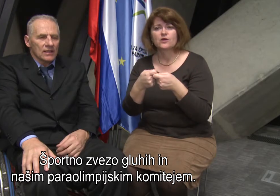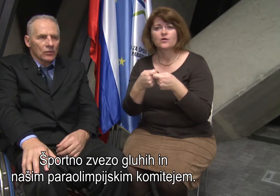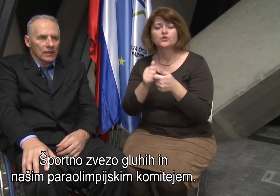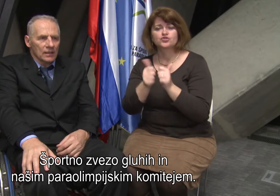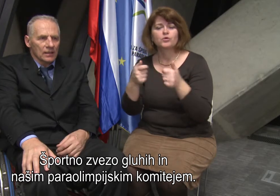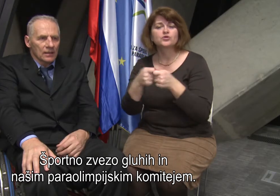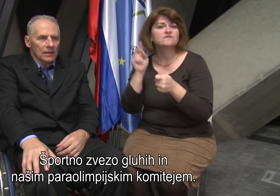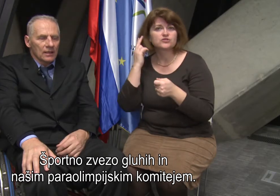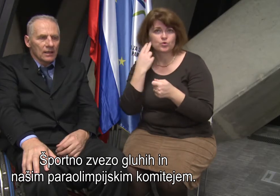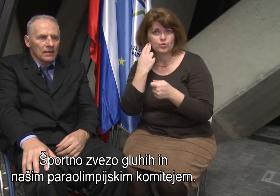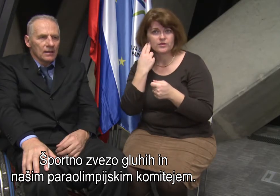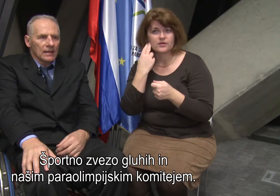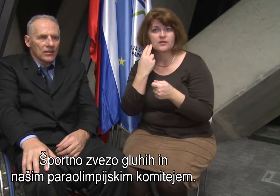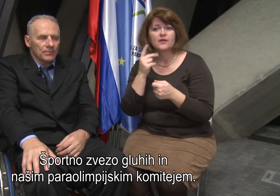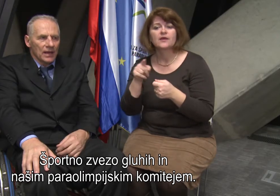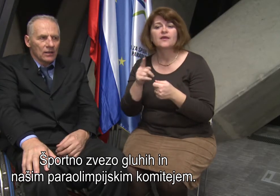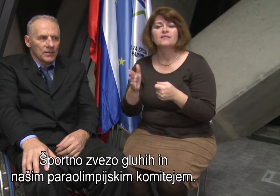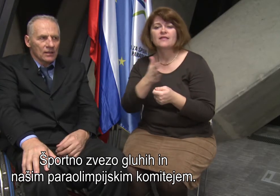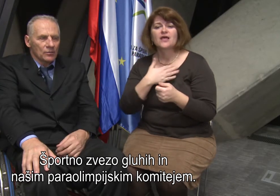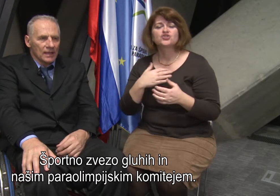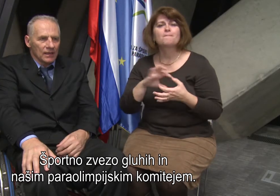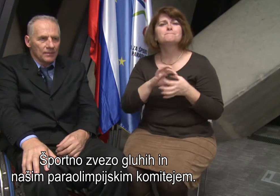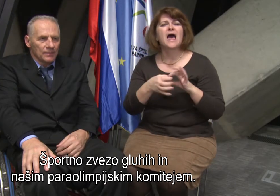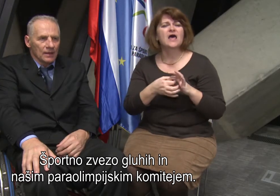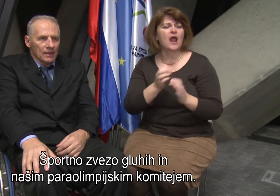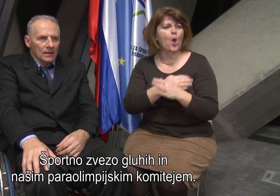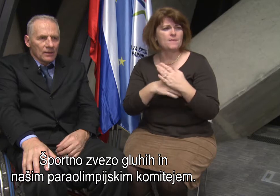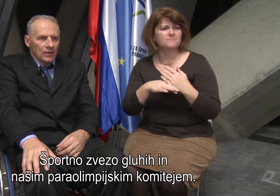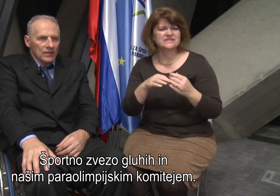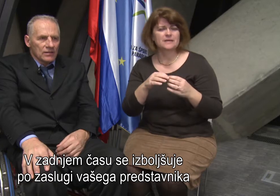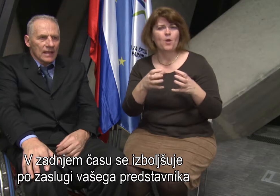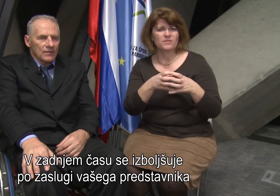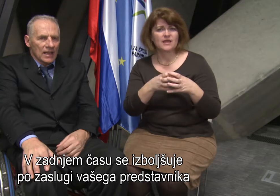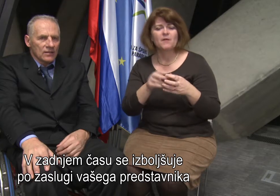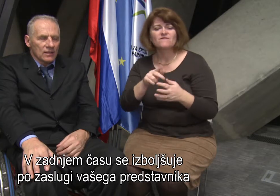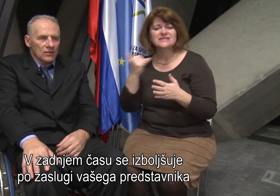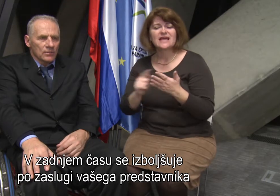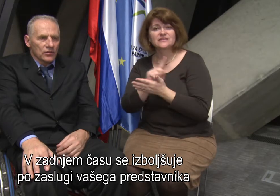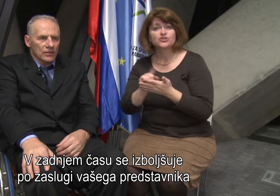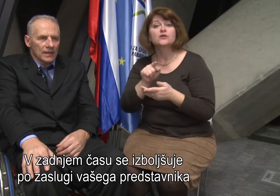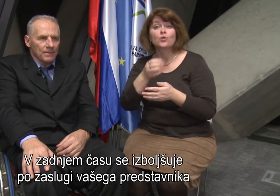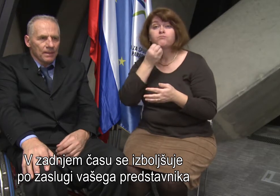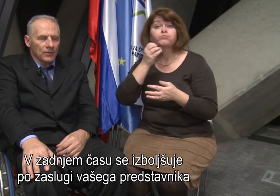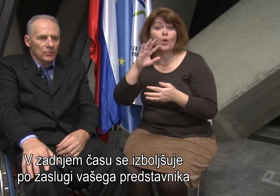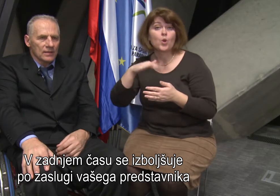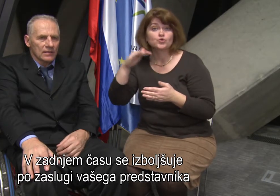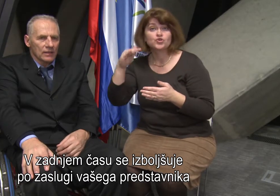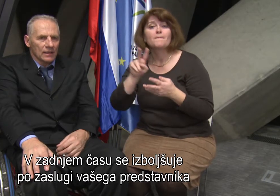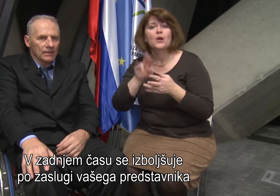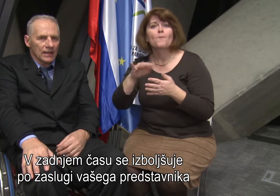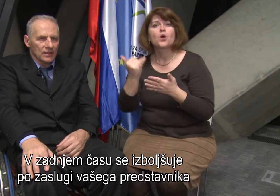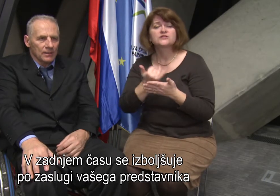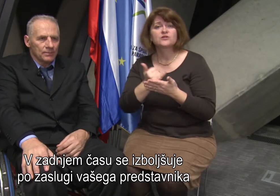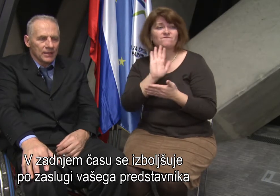Športna zveza gluhih in našim paraolimpijskim komitejem. Moram reči, da v zadnjem času se to izboljšuje, prav po